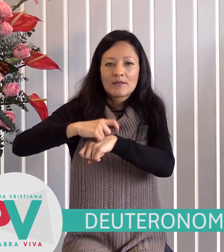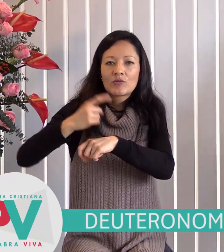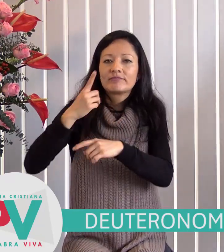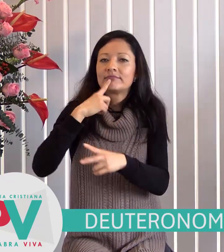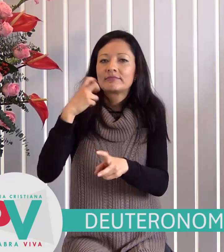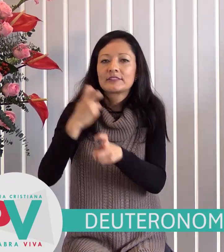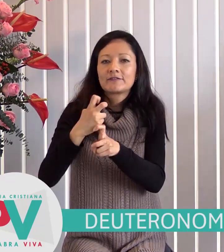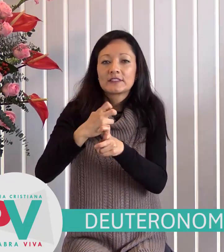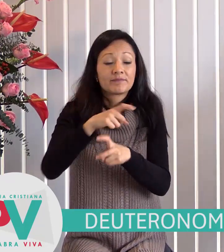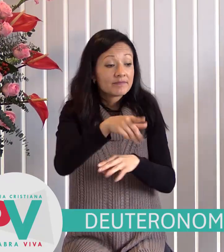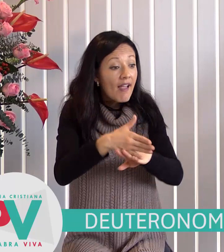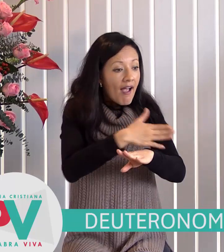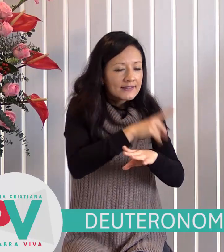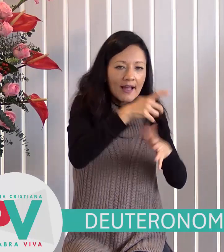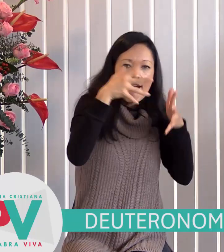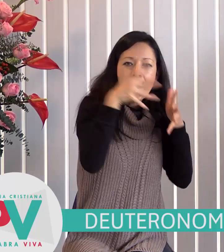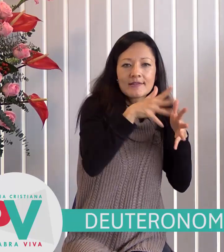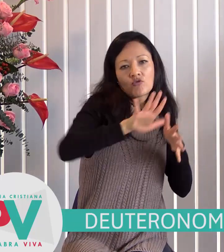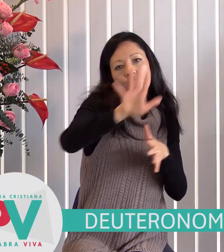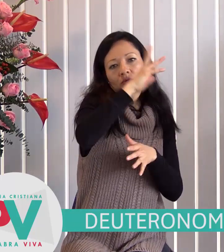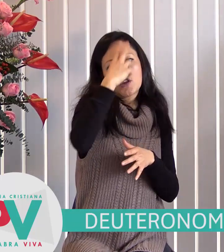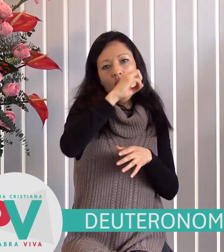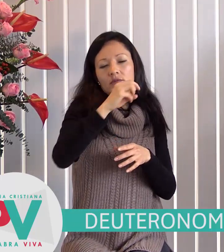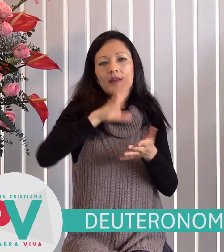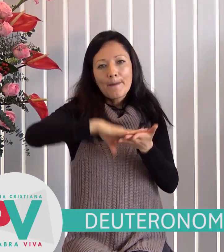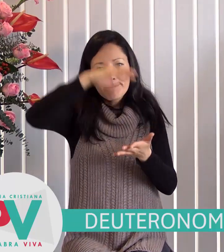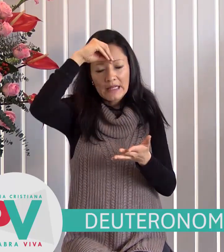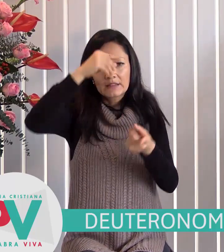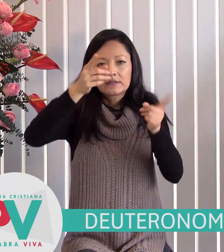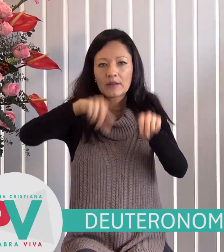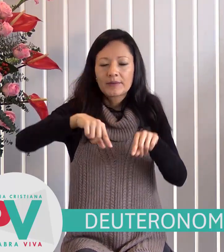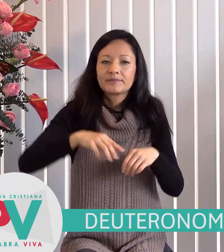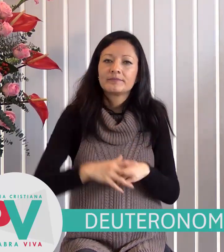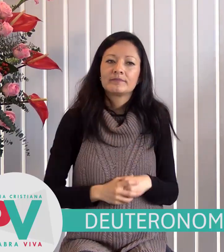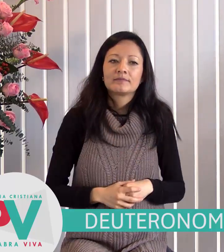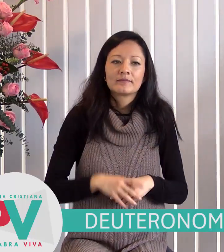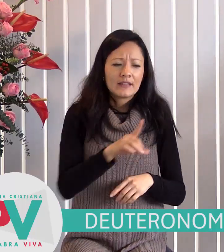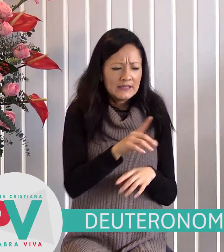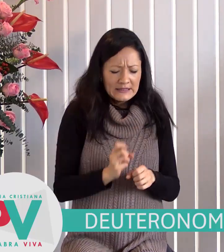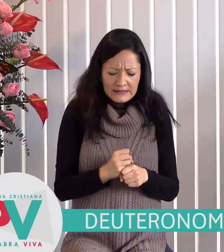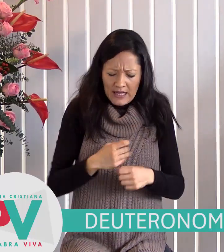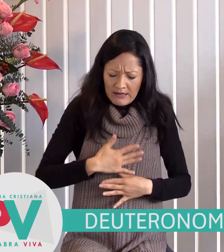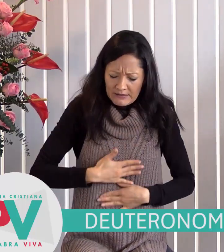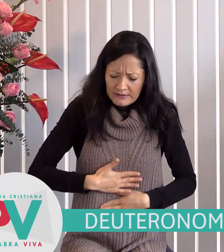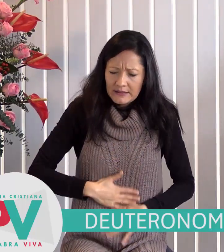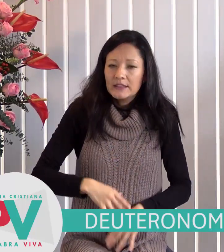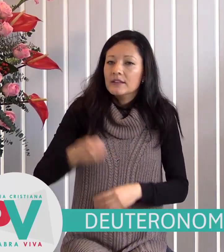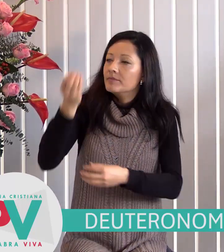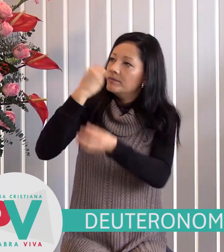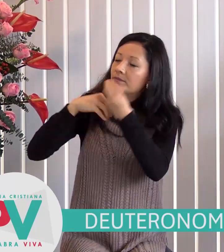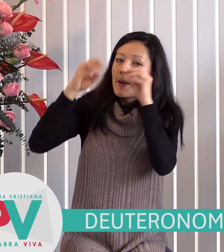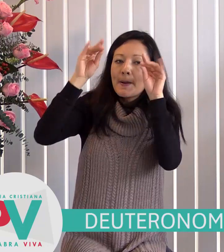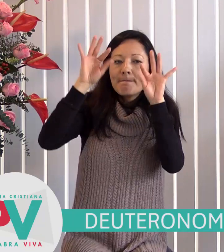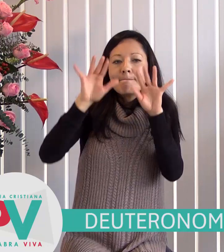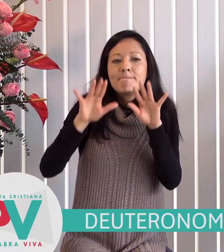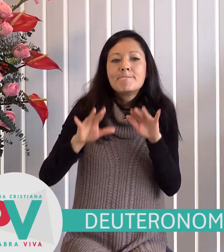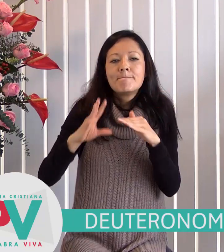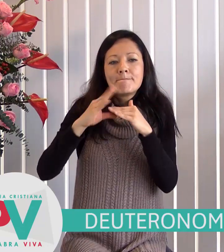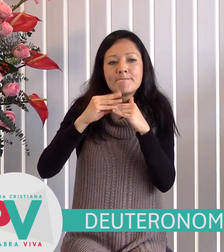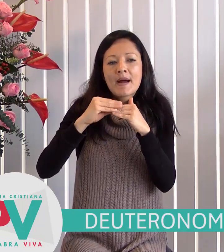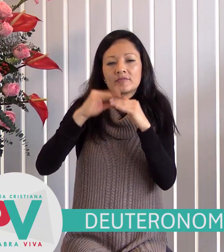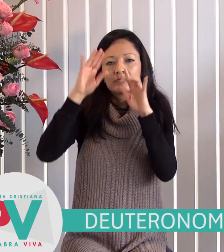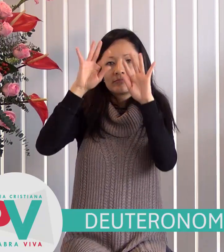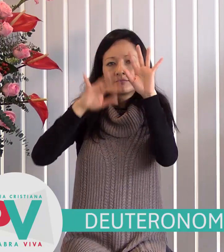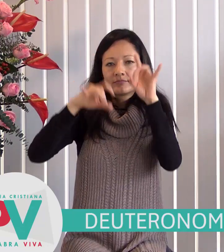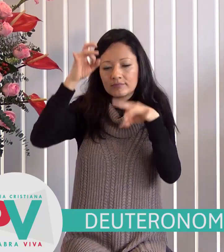prueba. Y te afligió, te hizo tener hambre, te sustentó con maná, comida que no conocías tú, ni tus padres